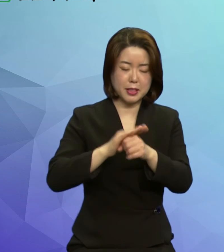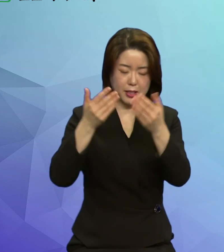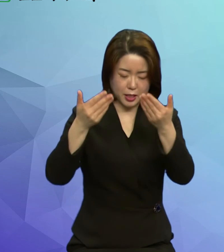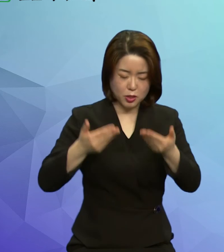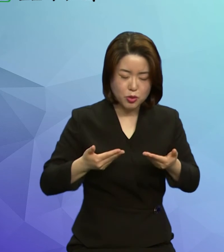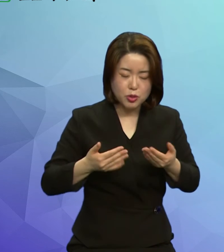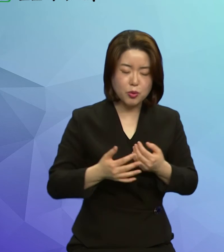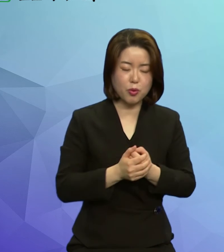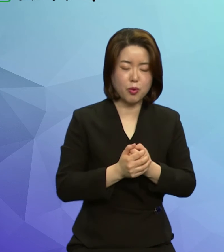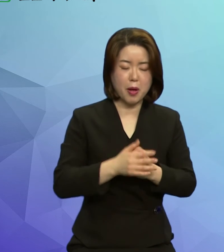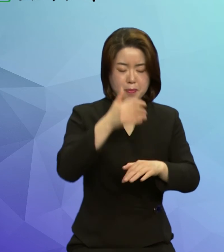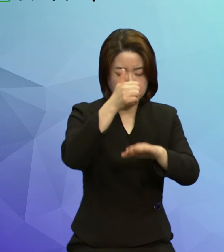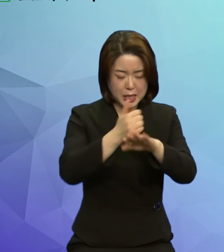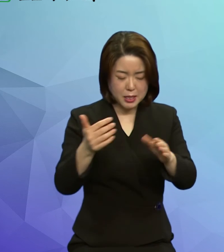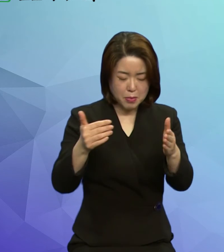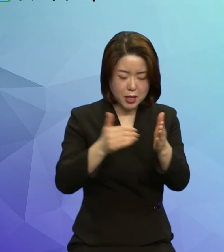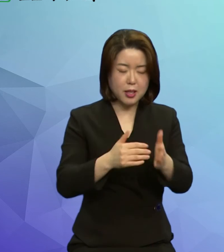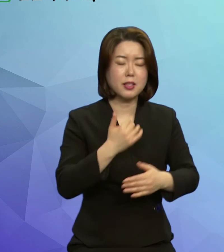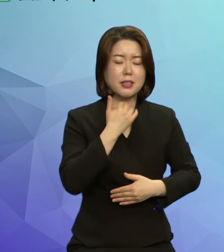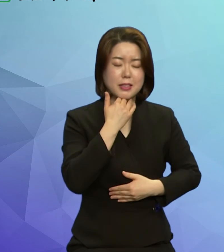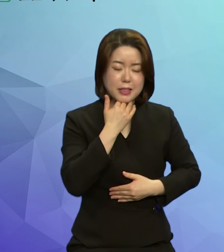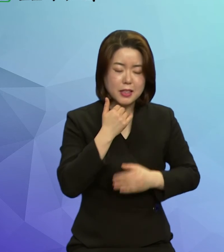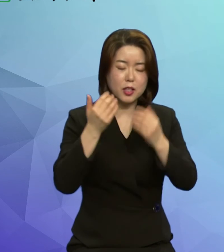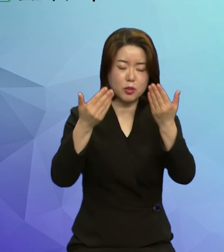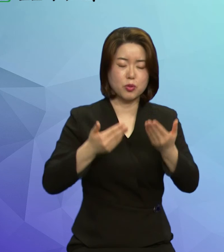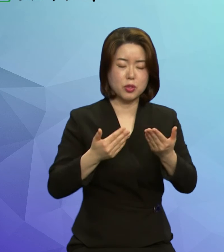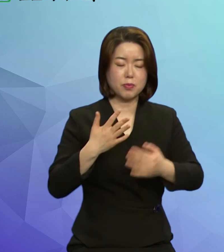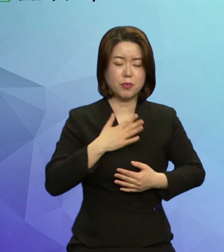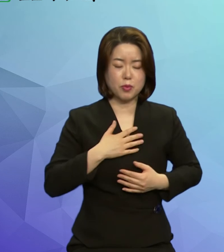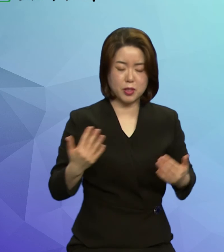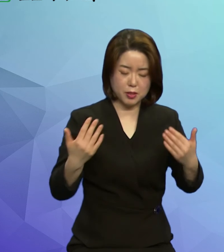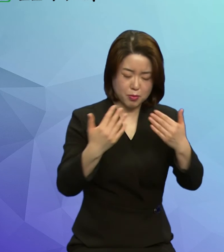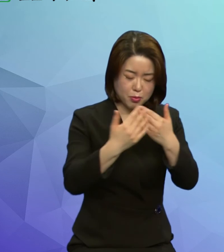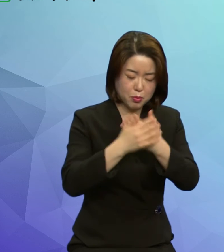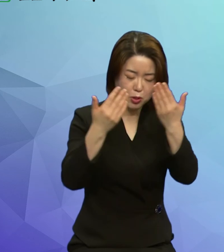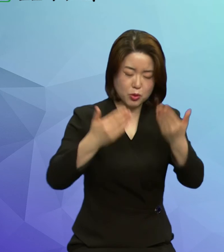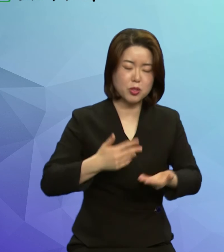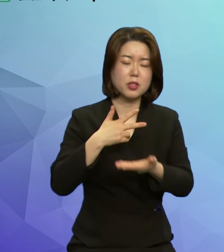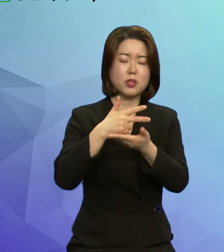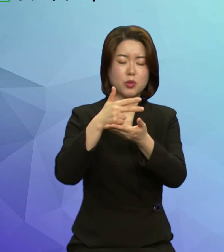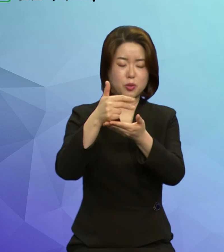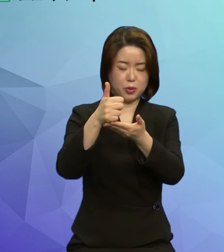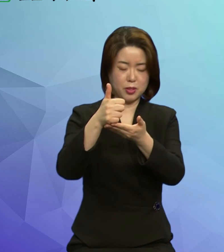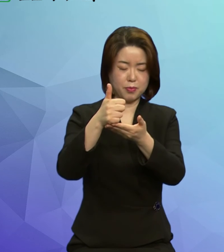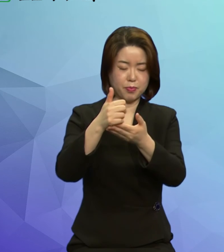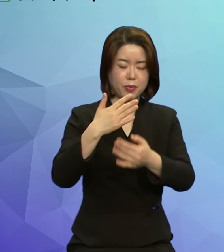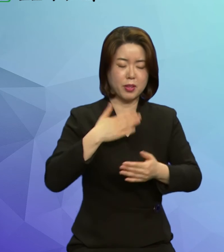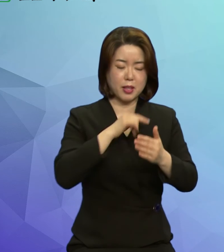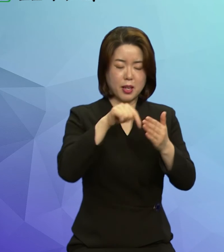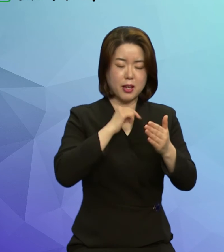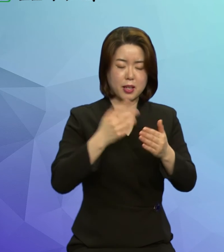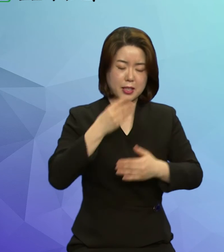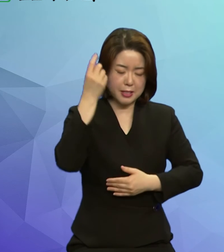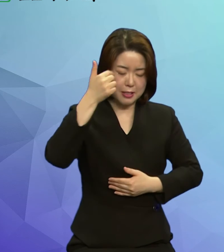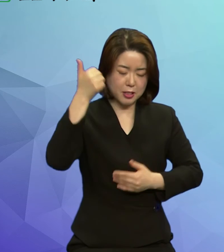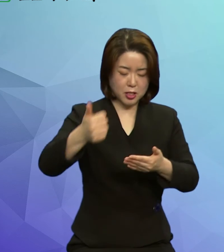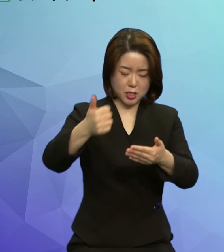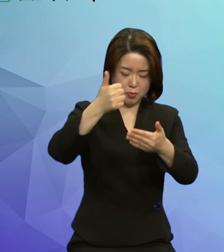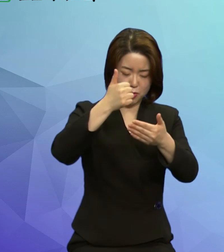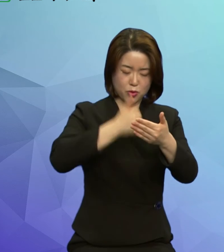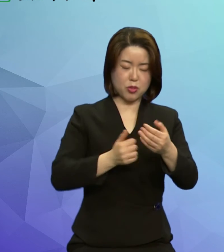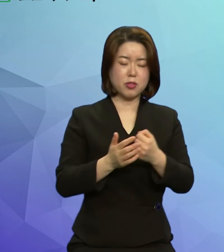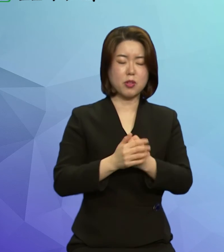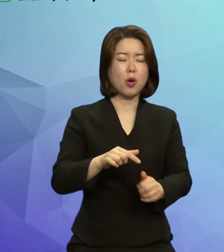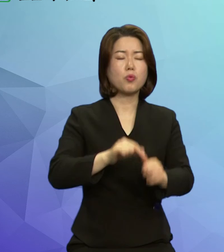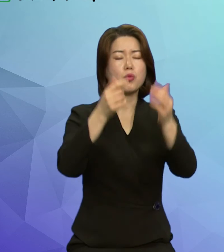사랑하시고 끝까지 기다려주시고 우리를 품으시는 주님, 우리 안에 성령을 보내셔서